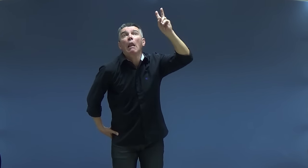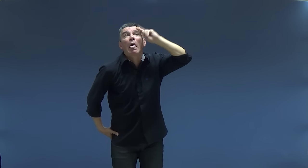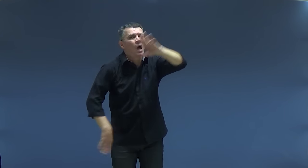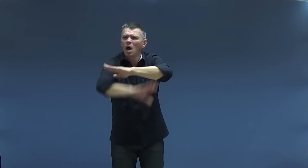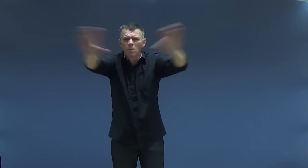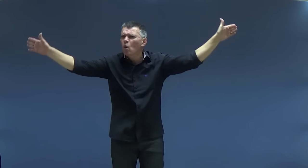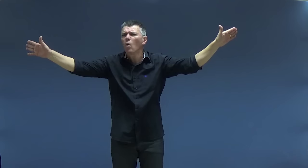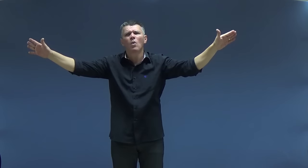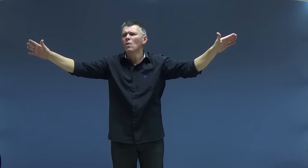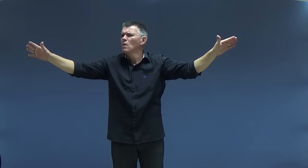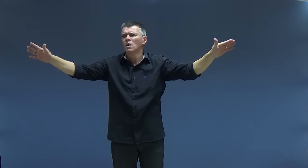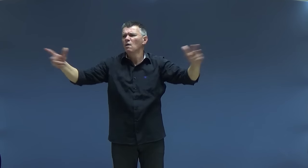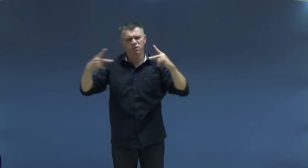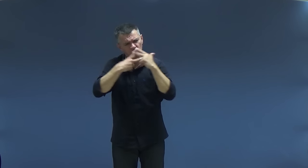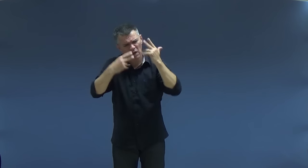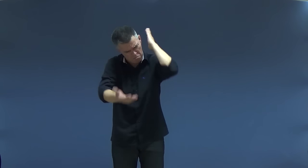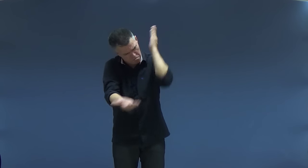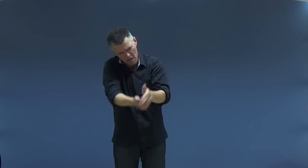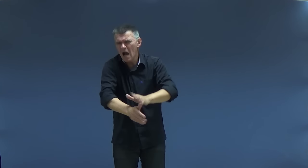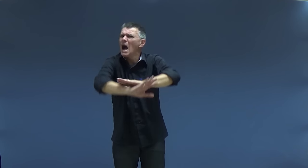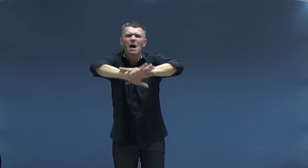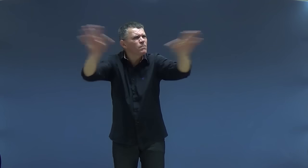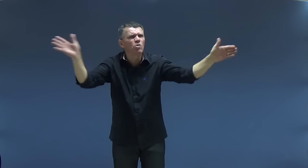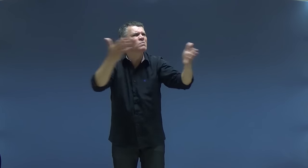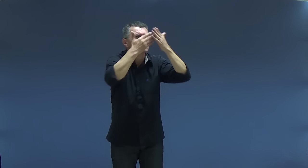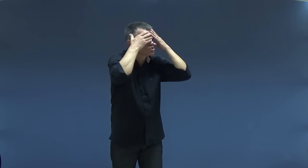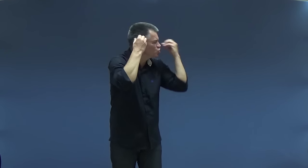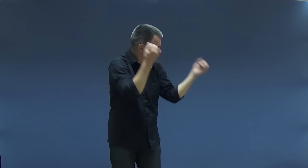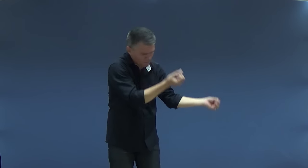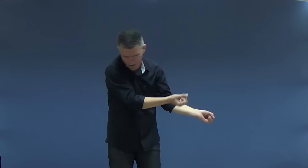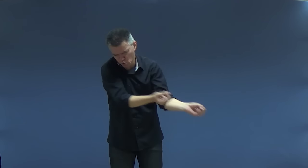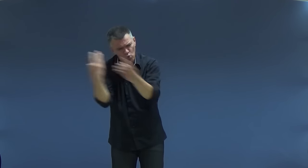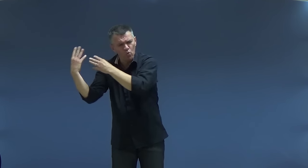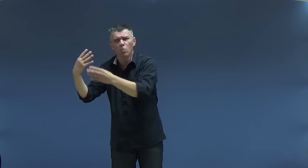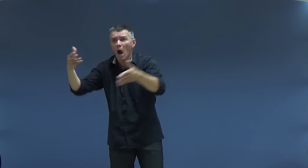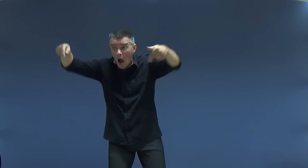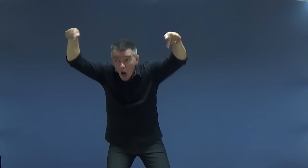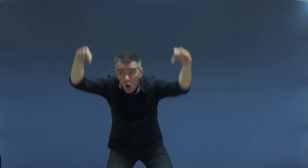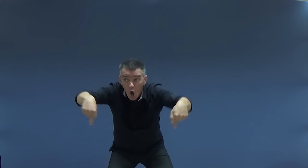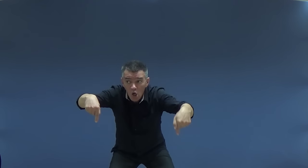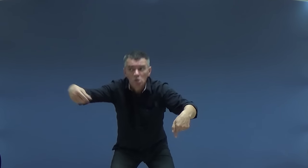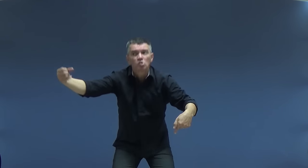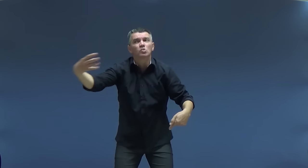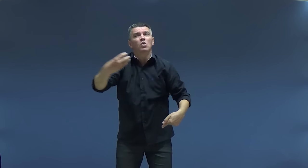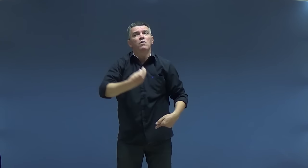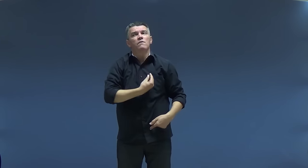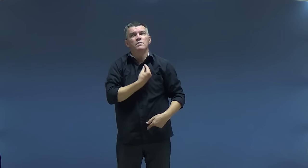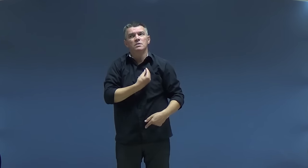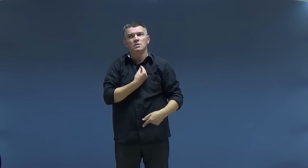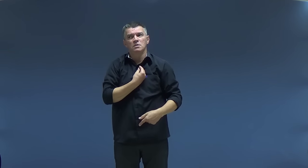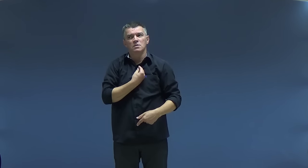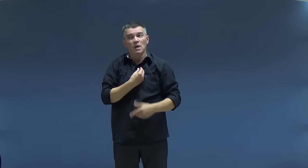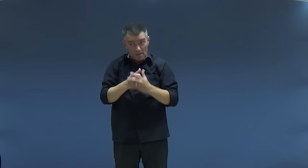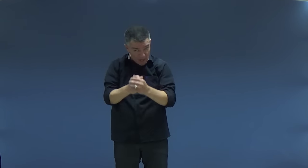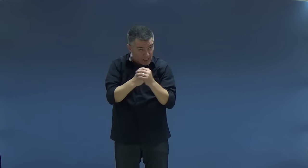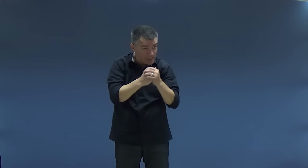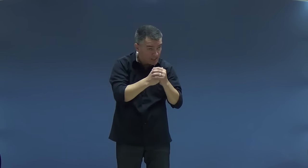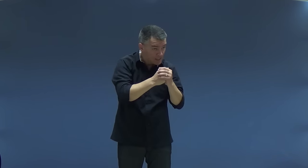coisas velhas. Acabou. Fofoca? Calma, gente. Esquece. Viva o hoje, o novo.